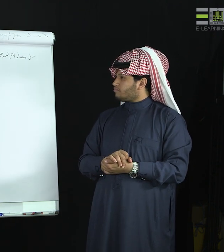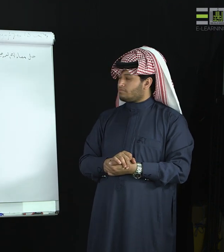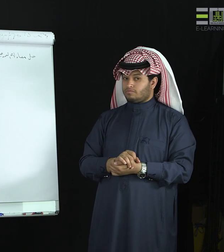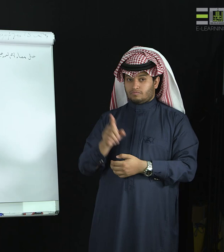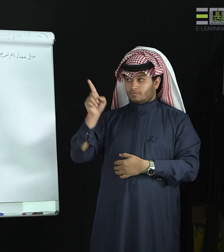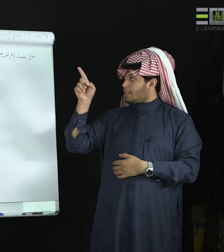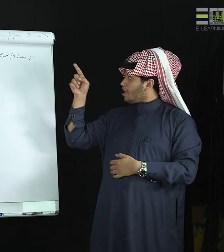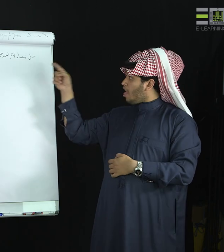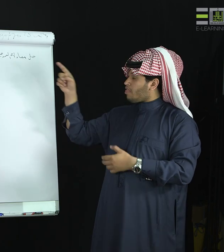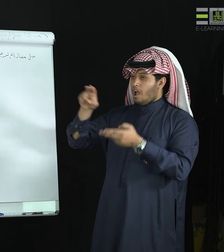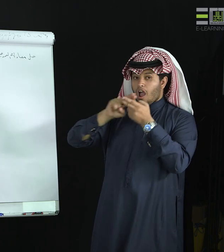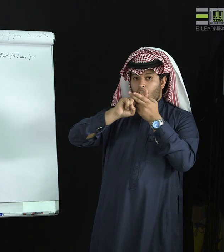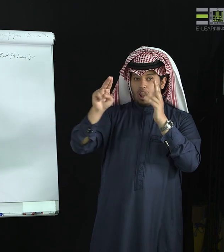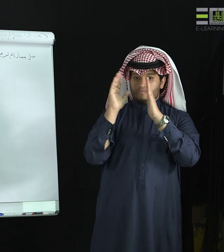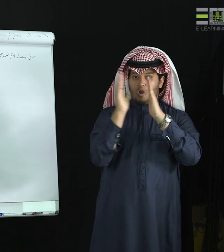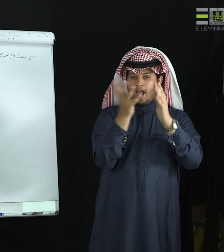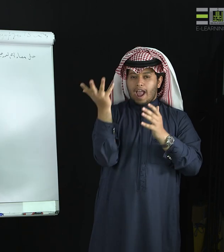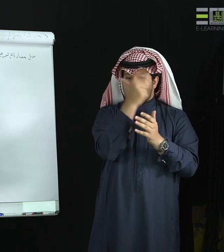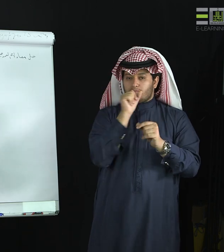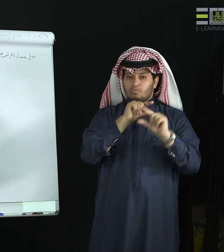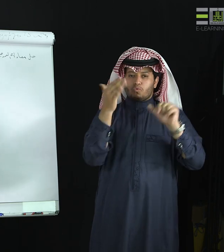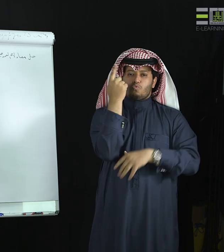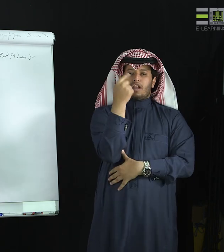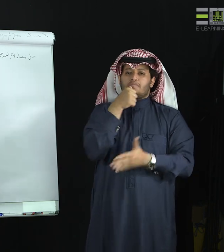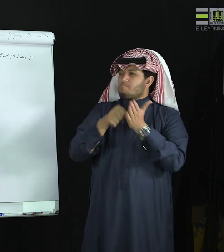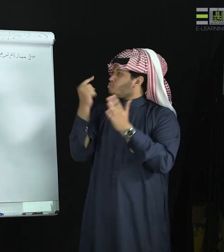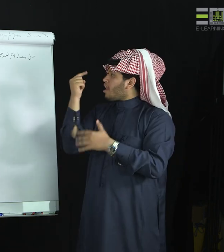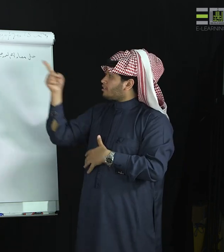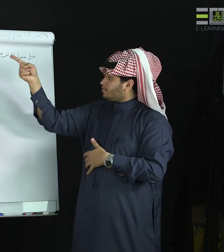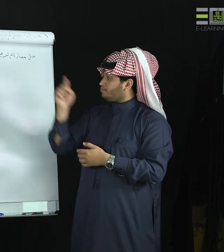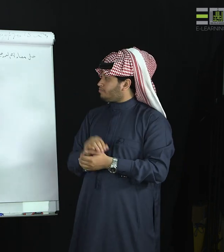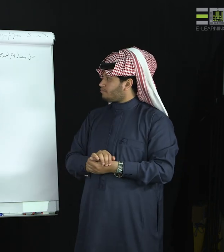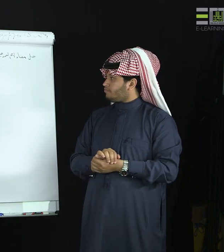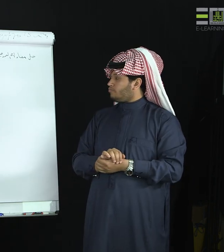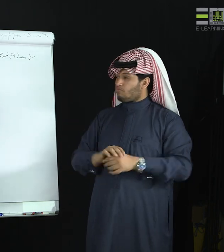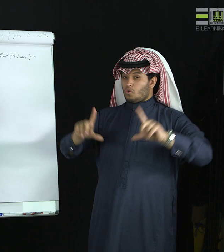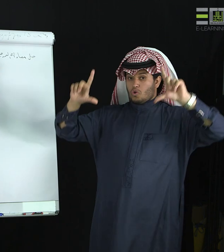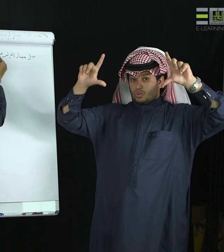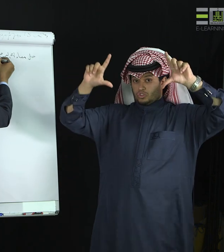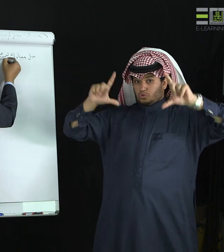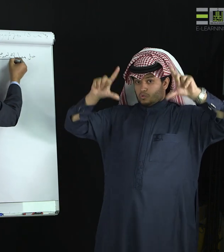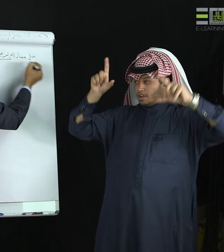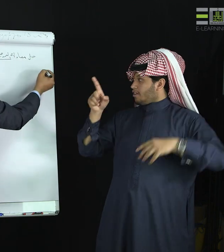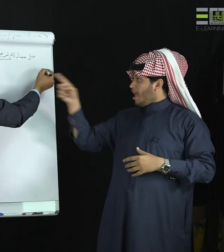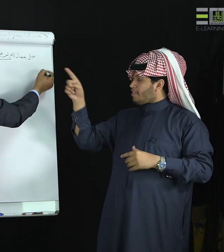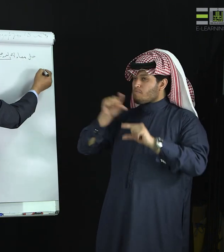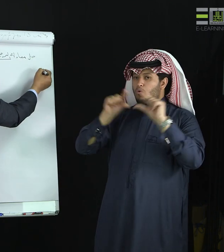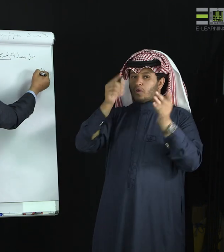حل معادلة الدرجة الثانية في مجهول واحد. الصورة العامة يا شباب لمعادلة الدرجة